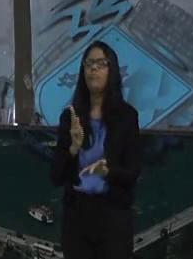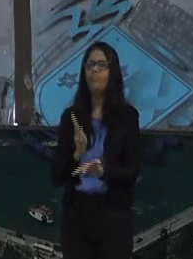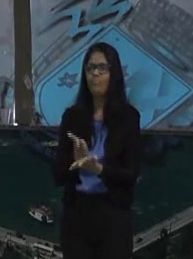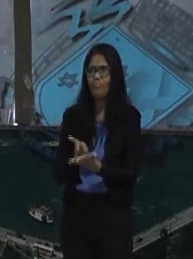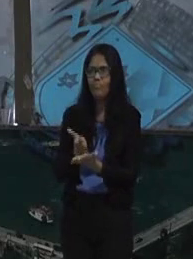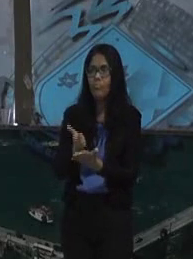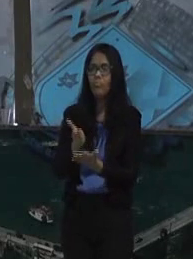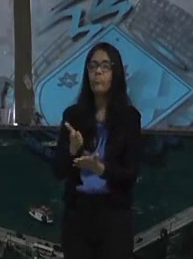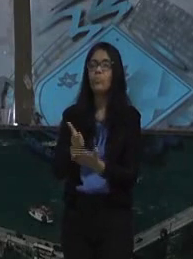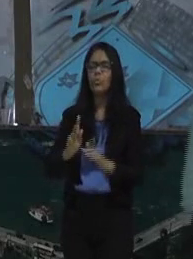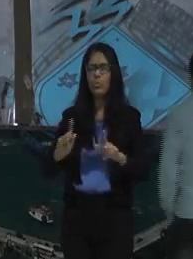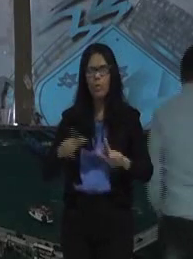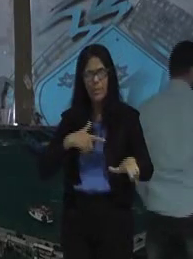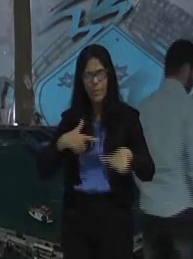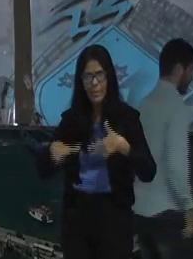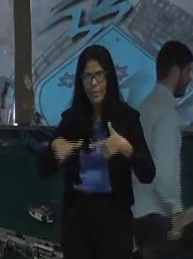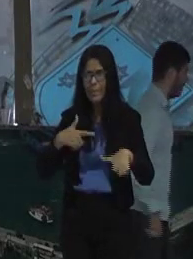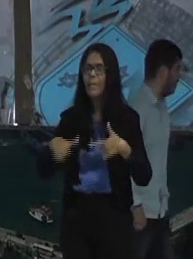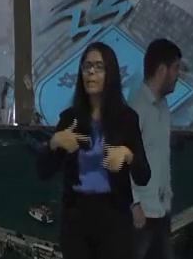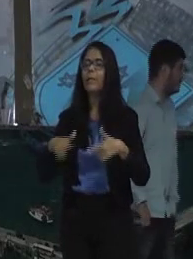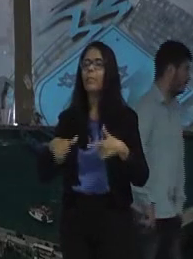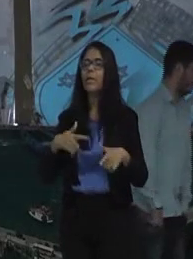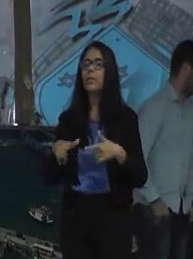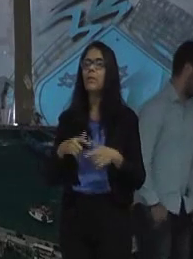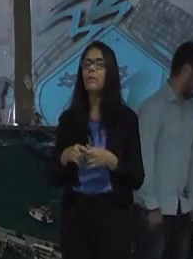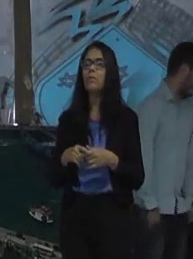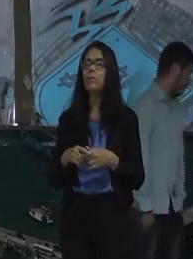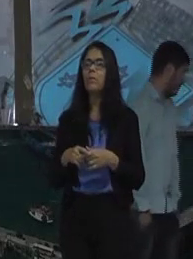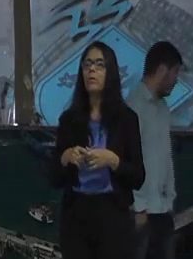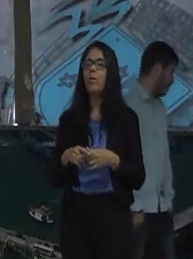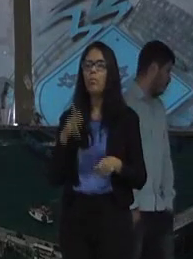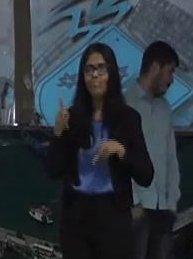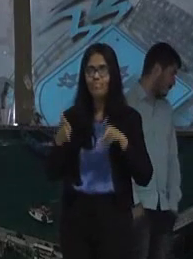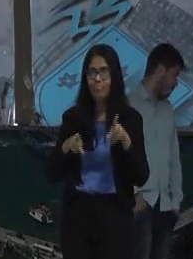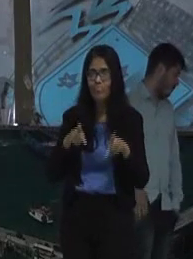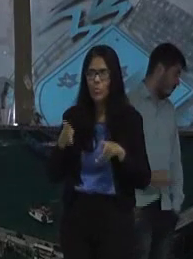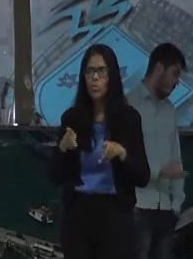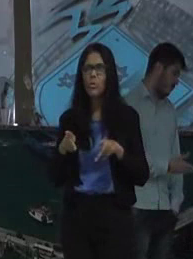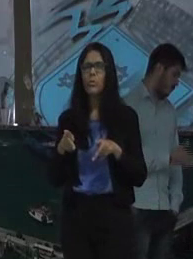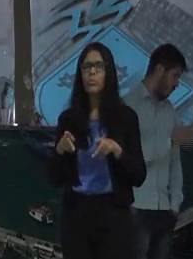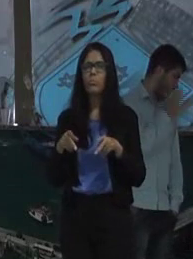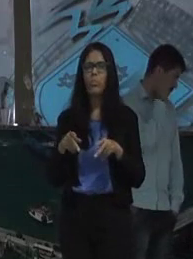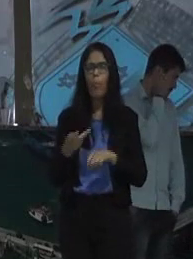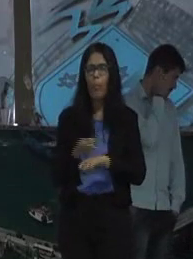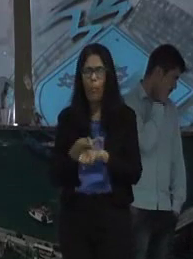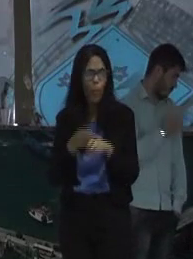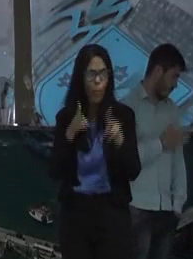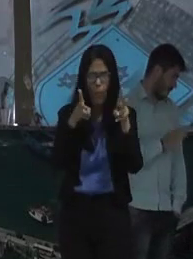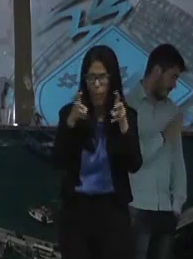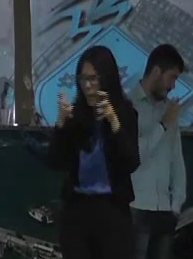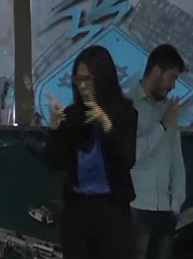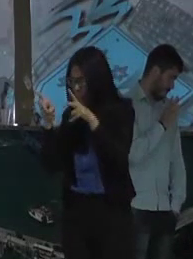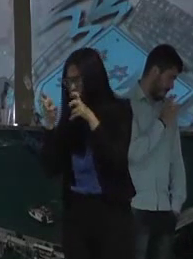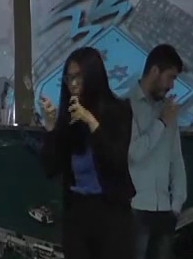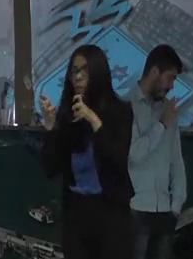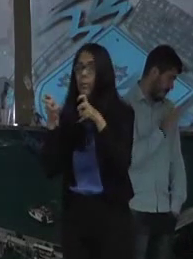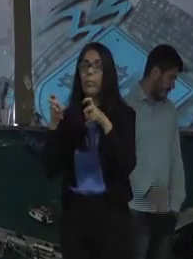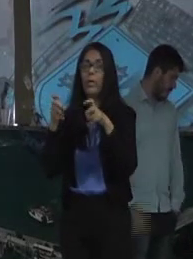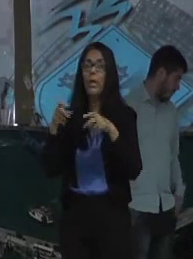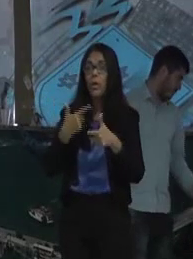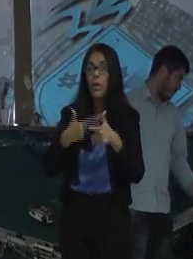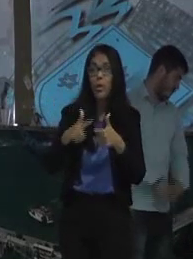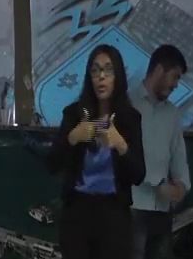continuar atuando na iniciativa privada. O meu papel, ele será cumprido tanto nesta casa quanto fora dela.